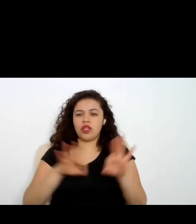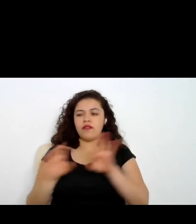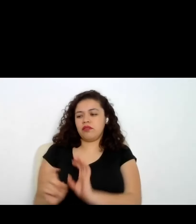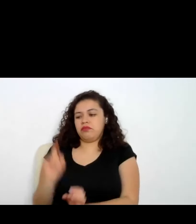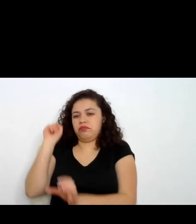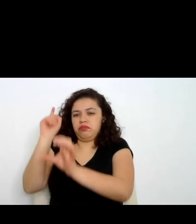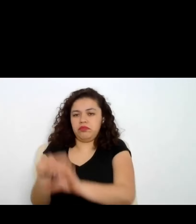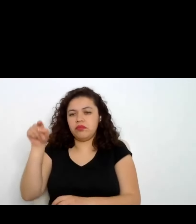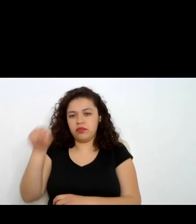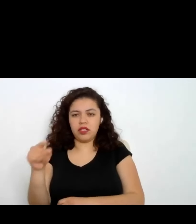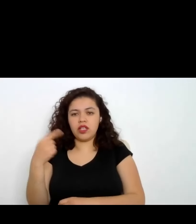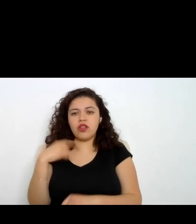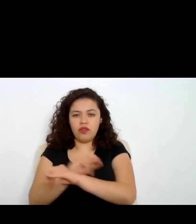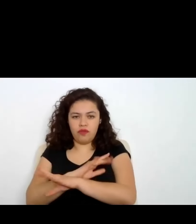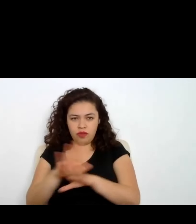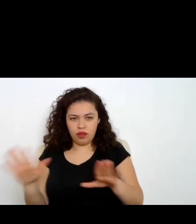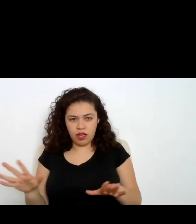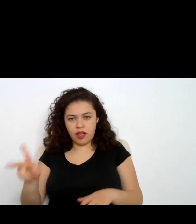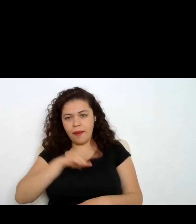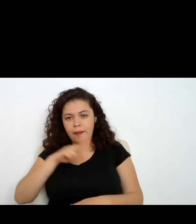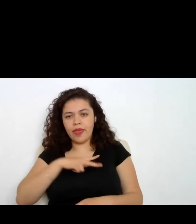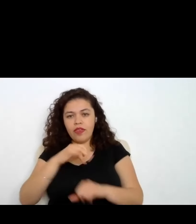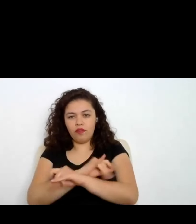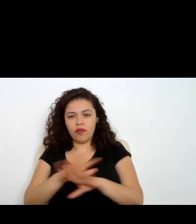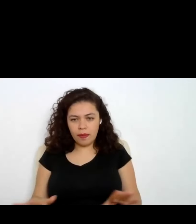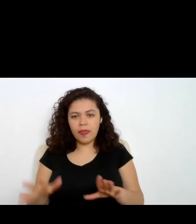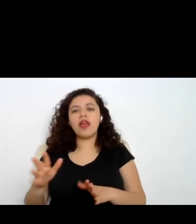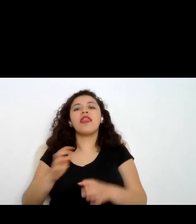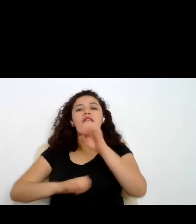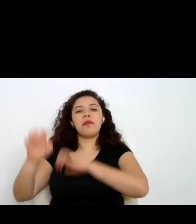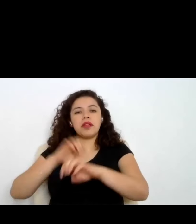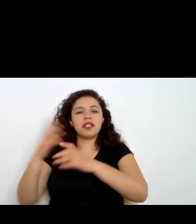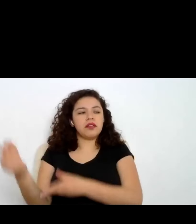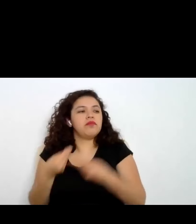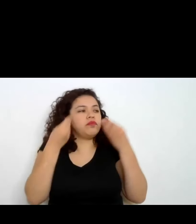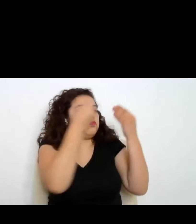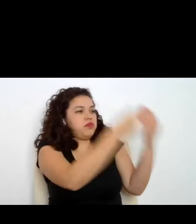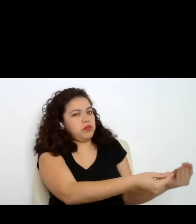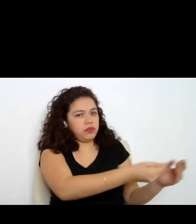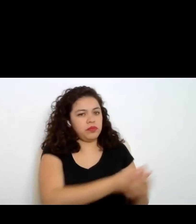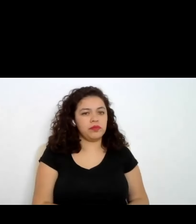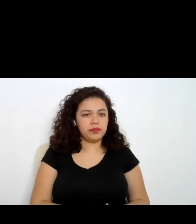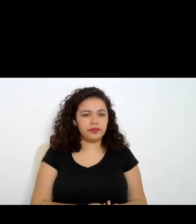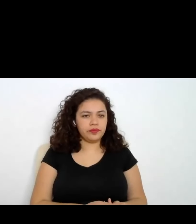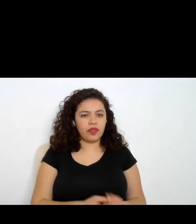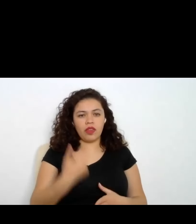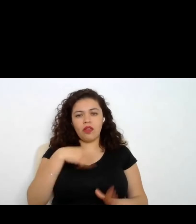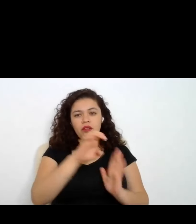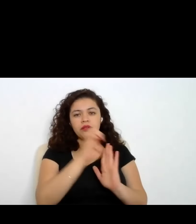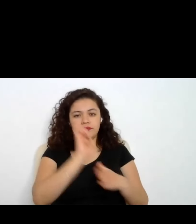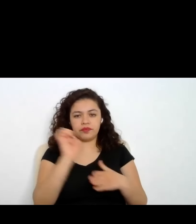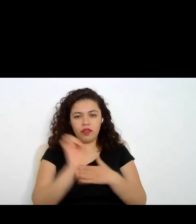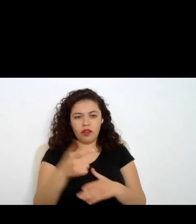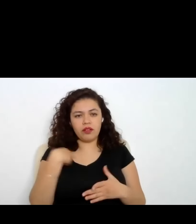despacho y les proporciono mis datos corporativos, entonces les estoy proporcionando